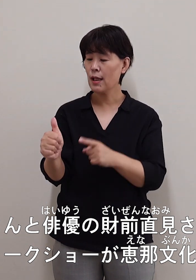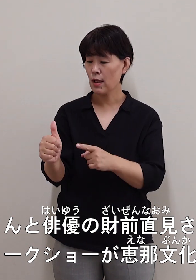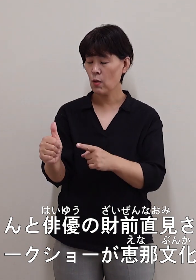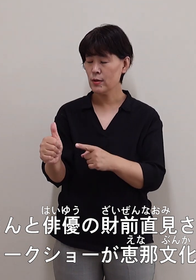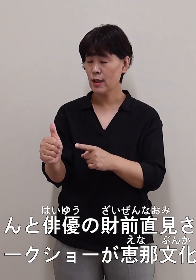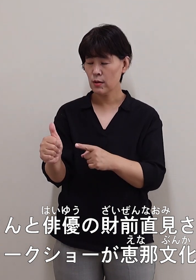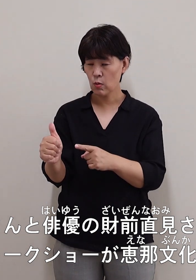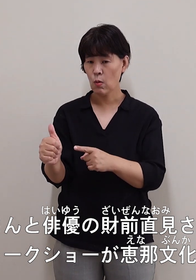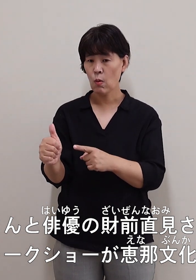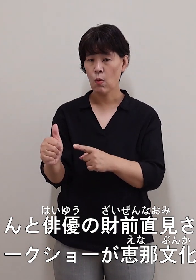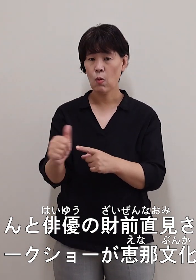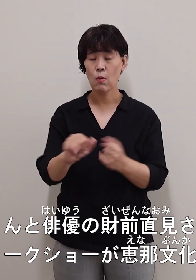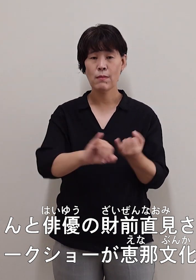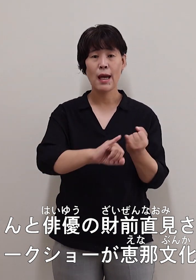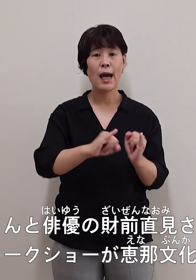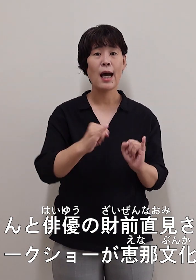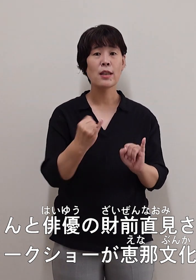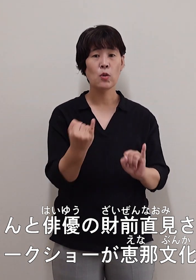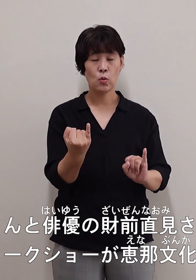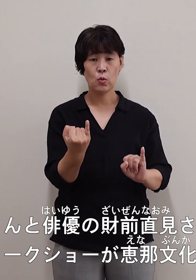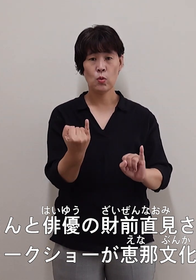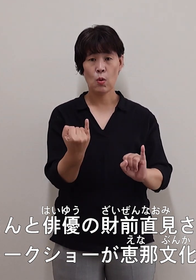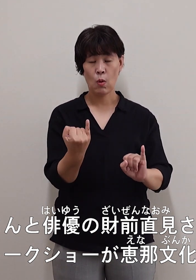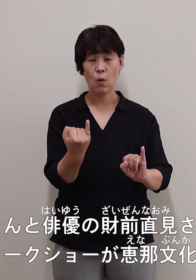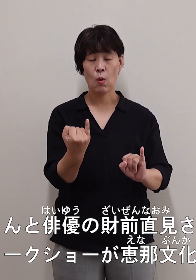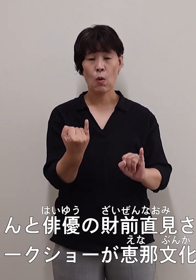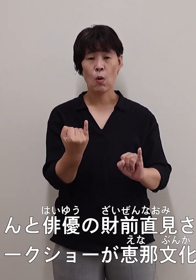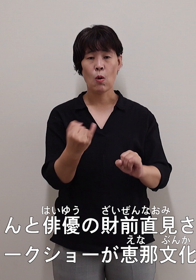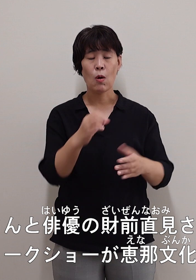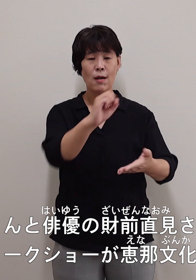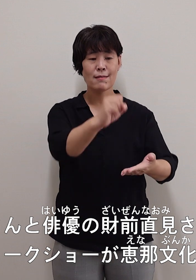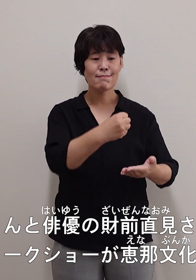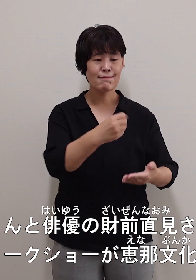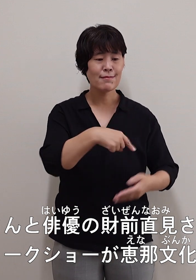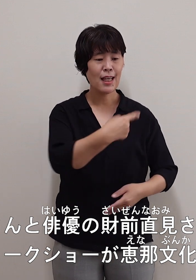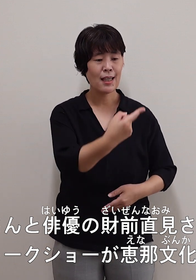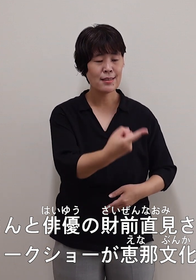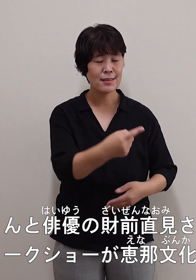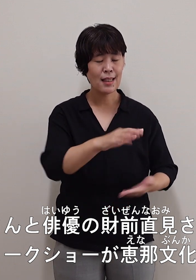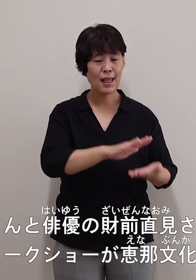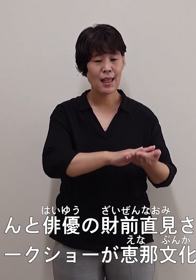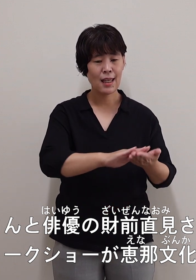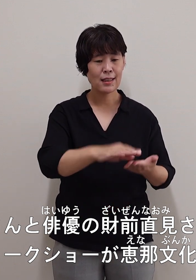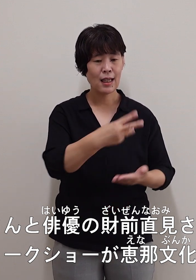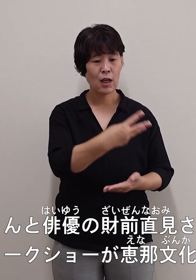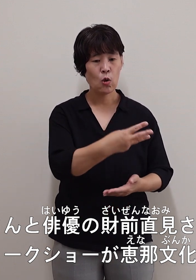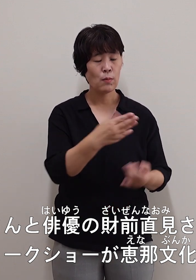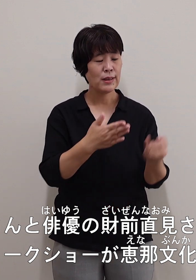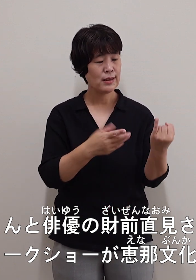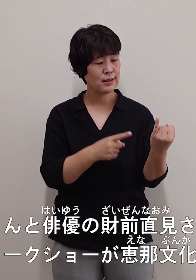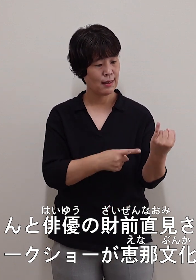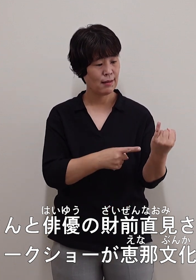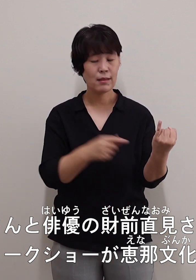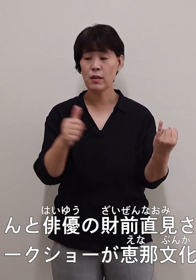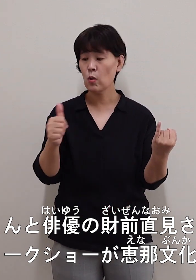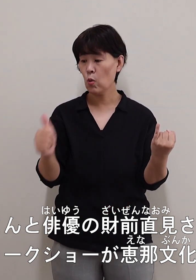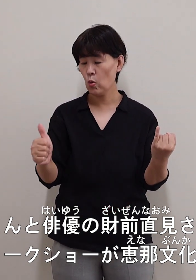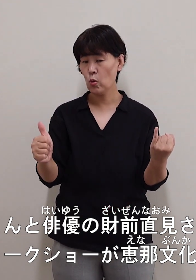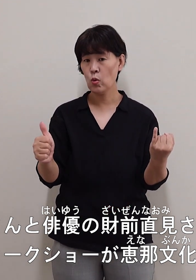と俳優の財前直美さんによる発酵ワク